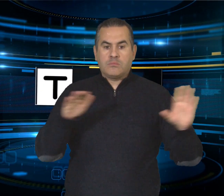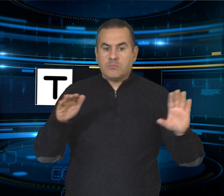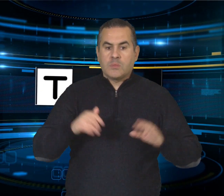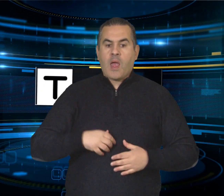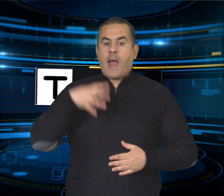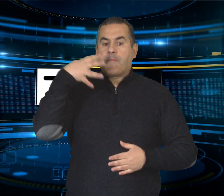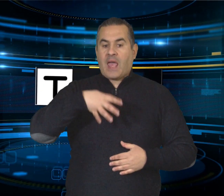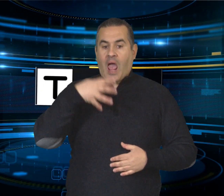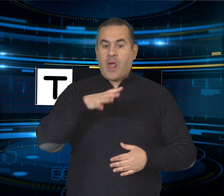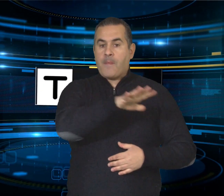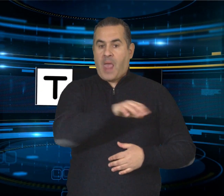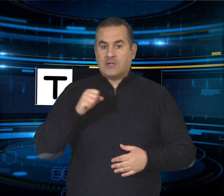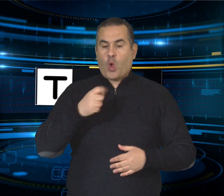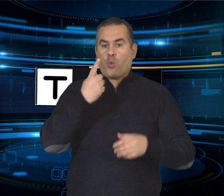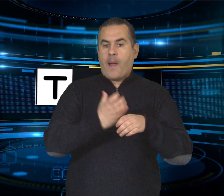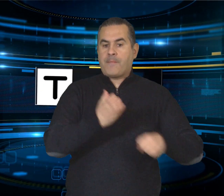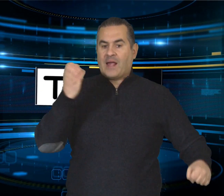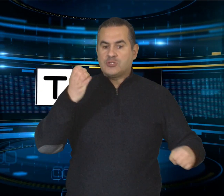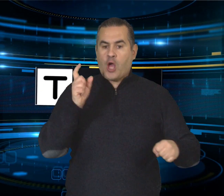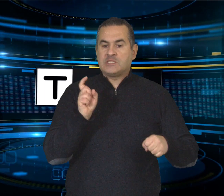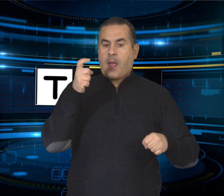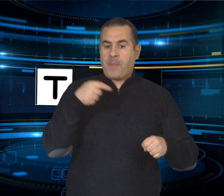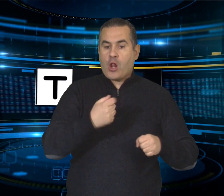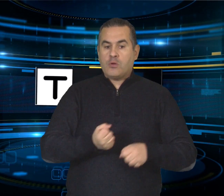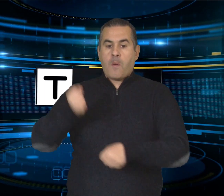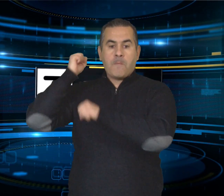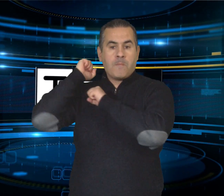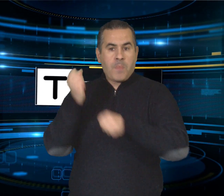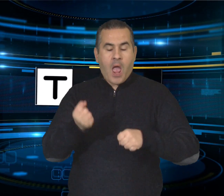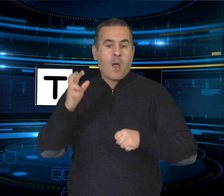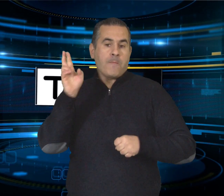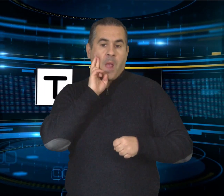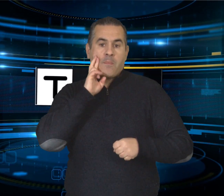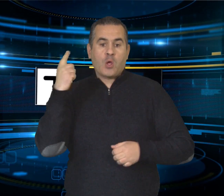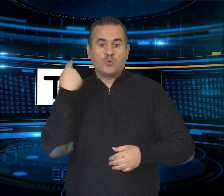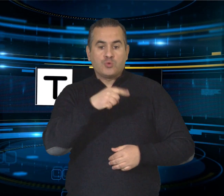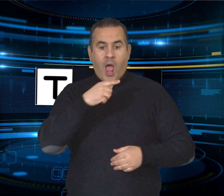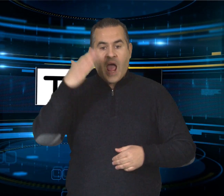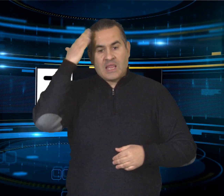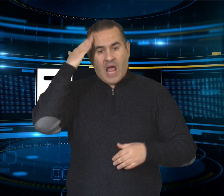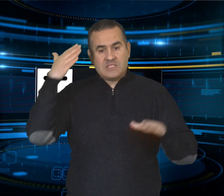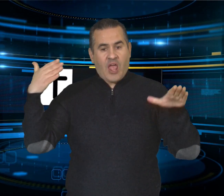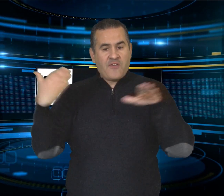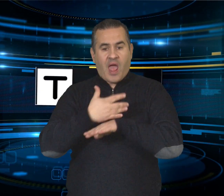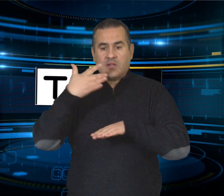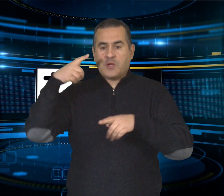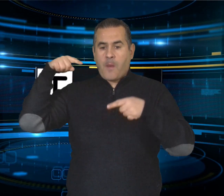di tenerlo in vita. Dopo aver colpito il padre, Michele ha continuato ad aggredire chiunque si avvicinasse, compresi 2 carabinieri che poi lo